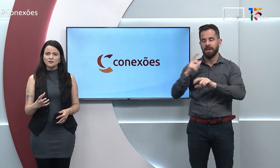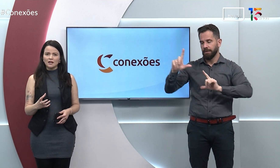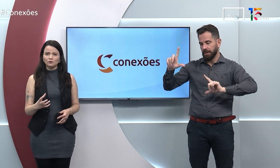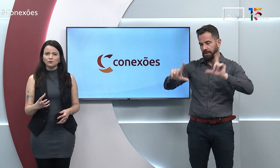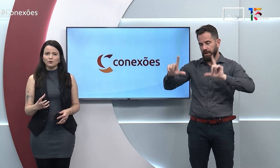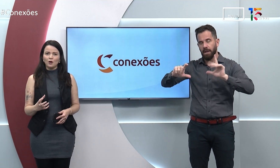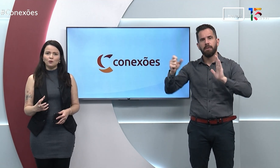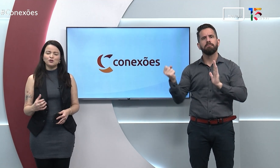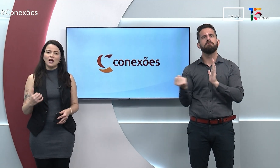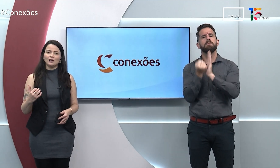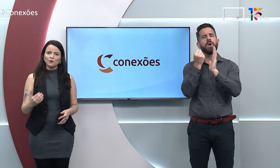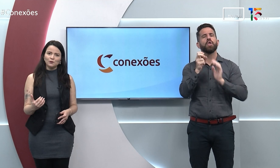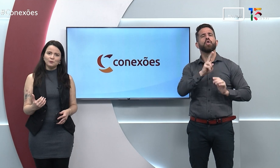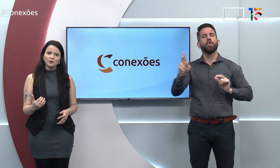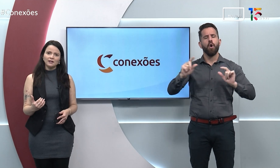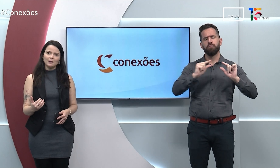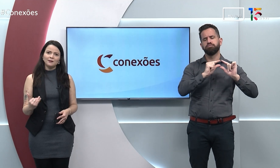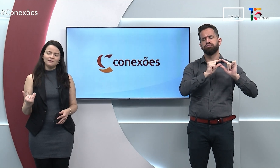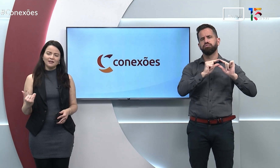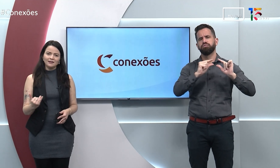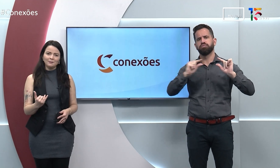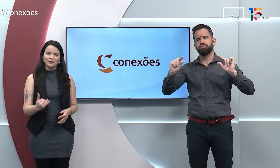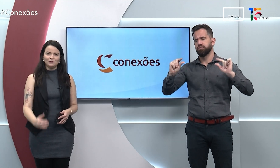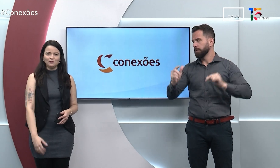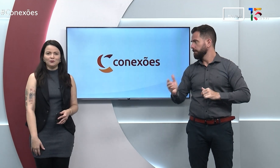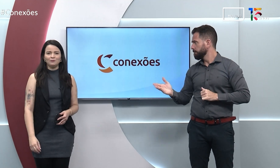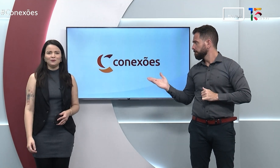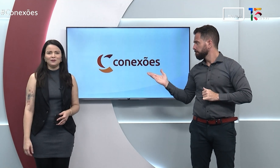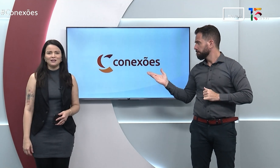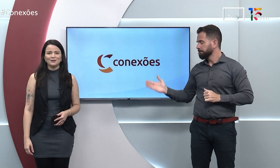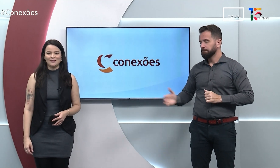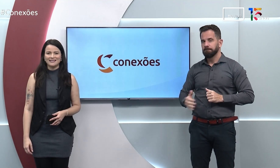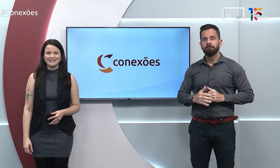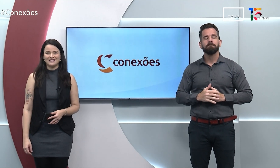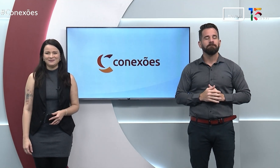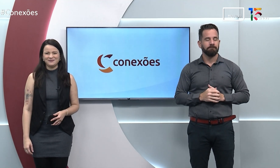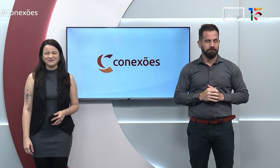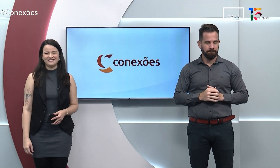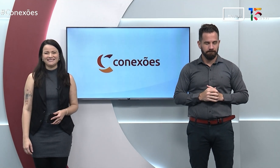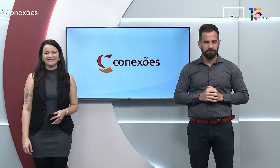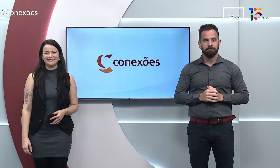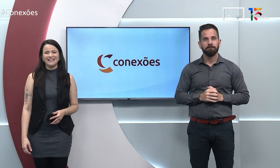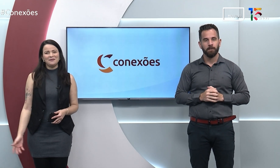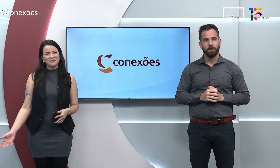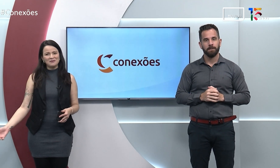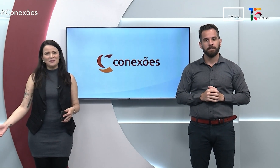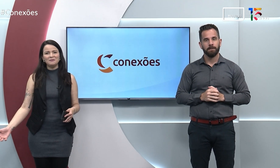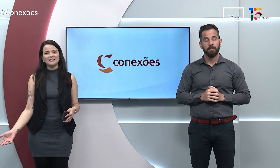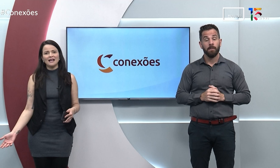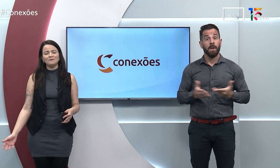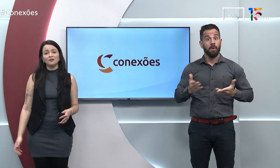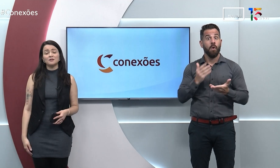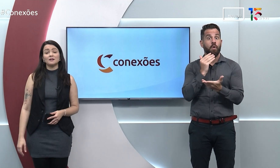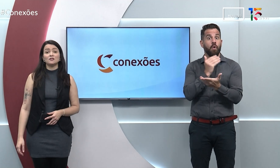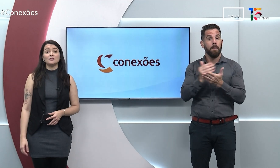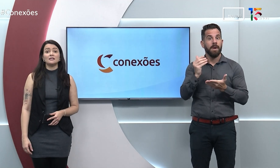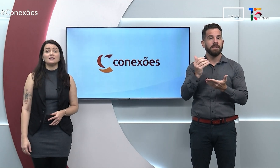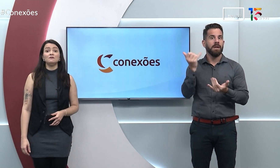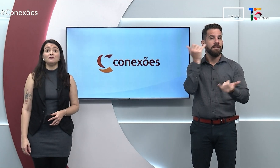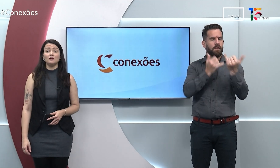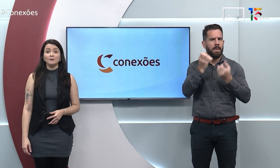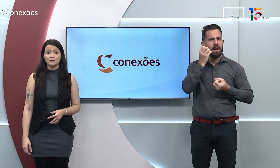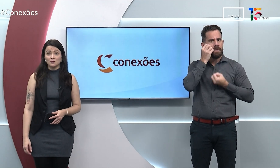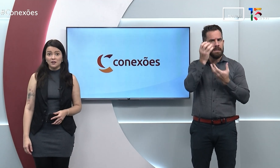bem no centro, onde há a logo do programa e também o nome do Conexões. E para começar, vamos para as